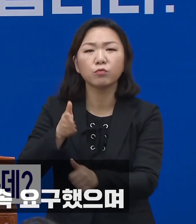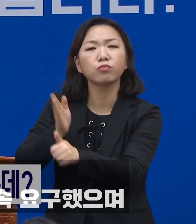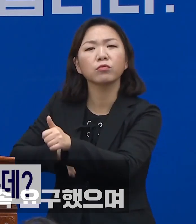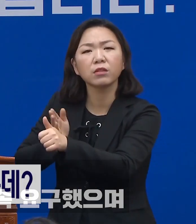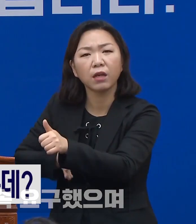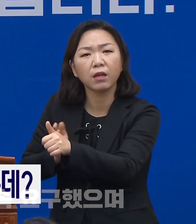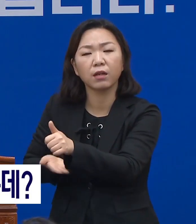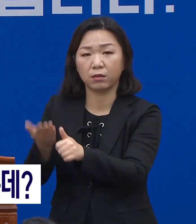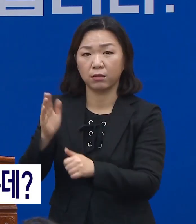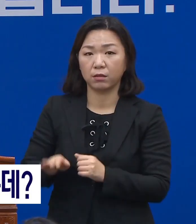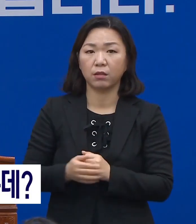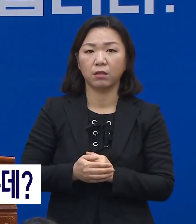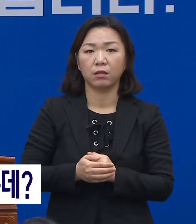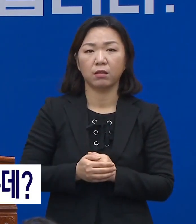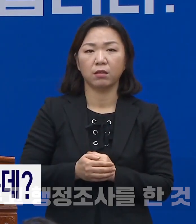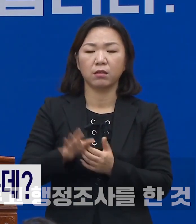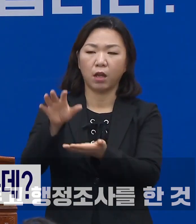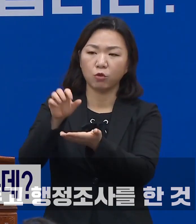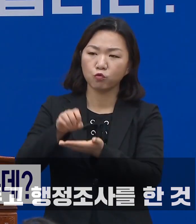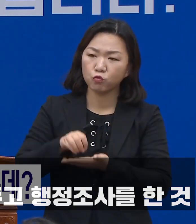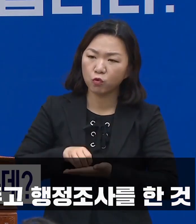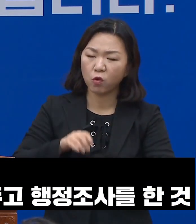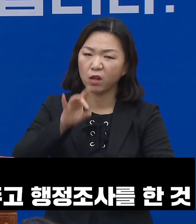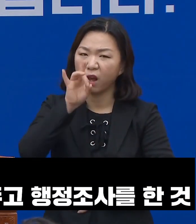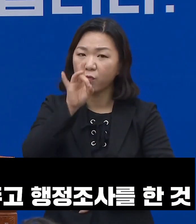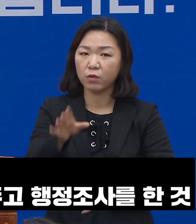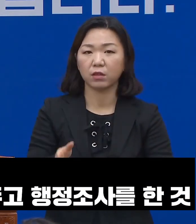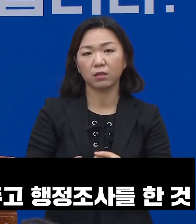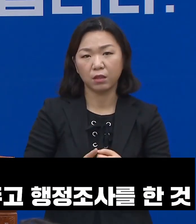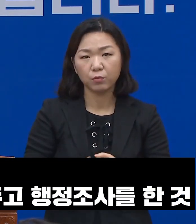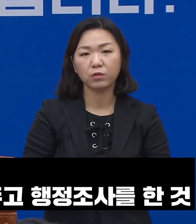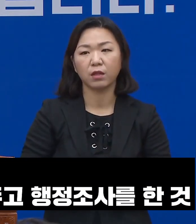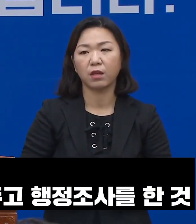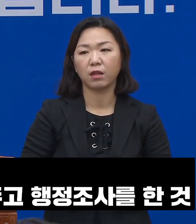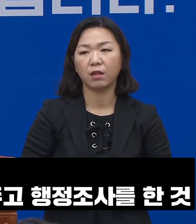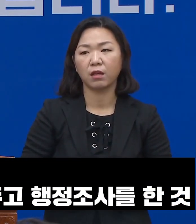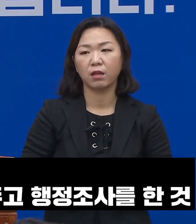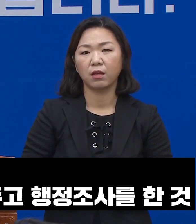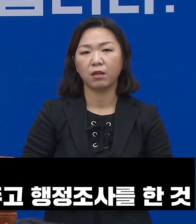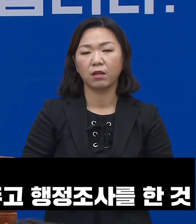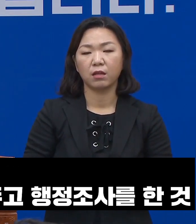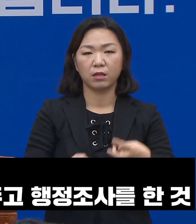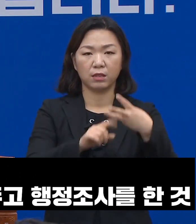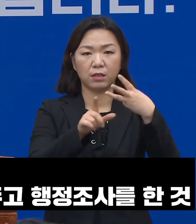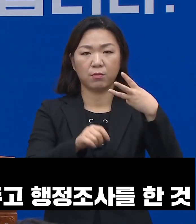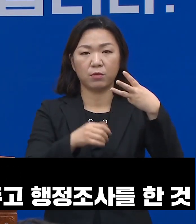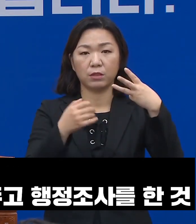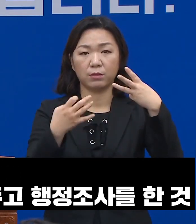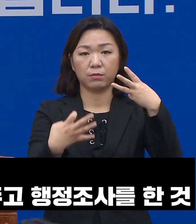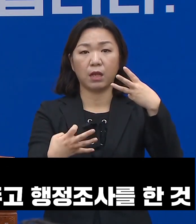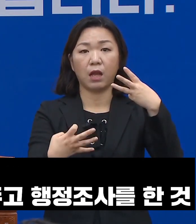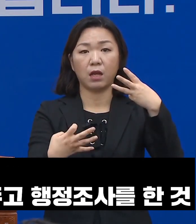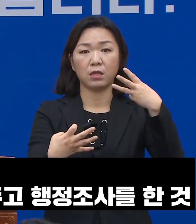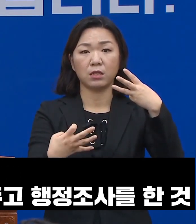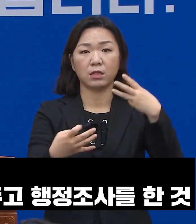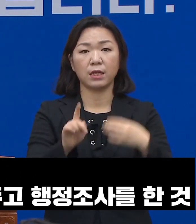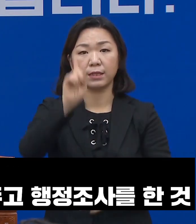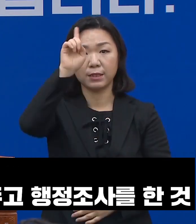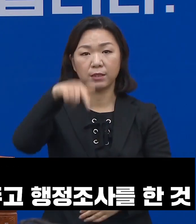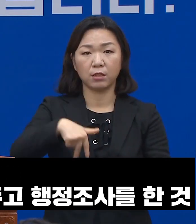했고, 그러나 그것이 받아들이지 않았기 때문에 3월 14일